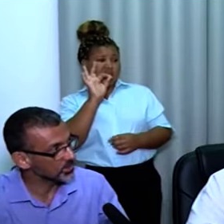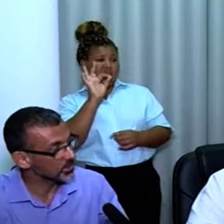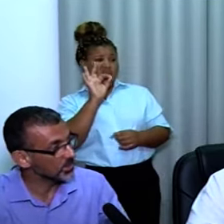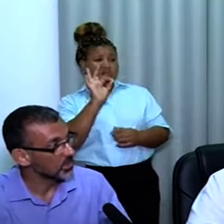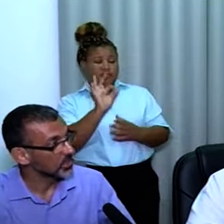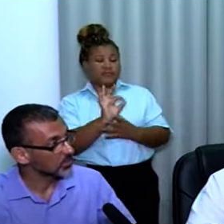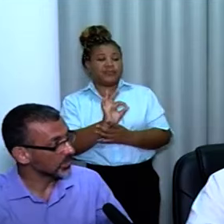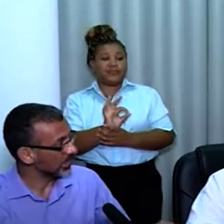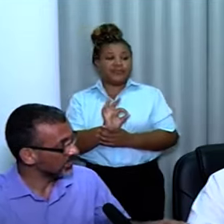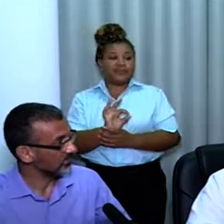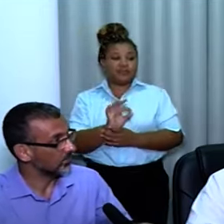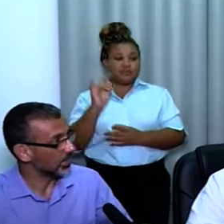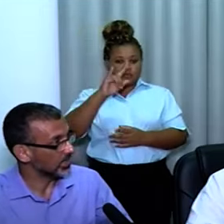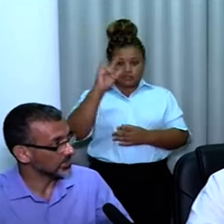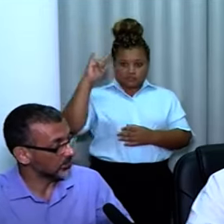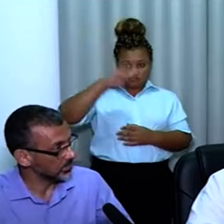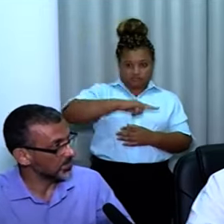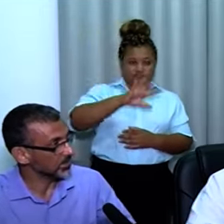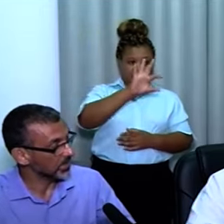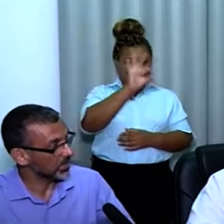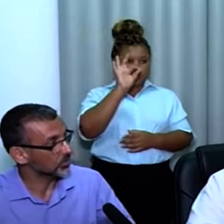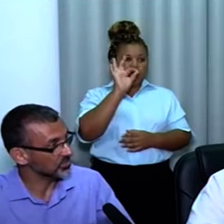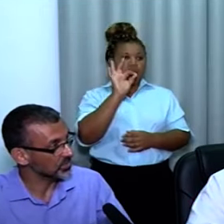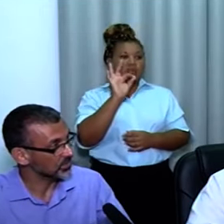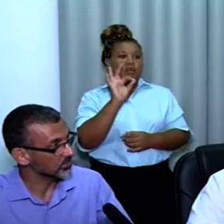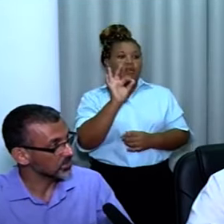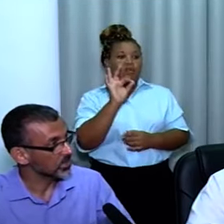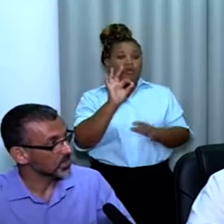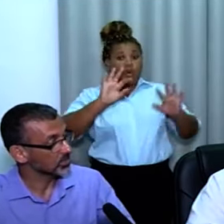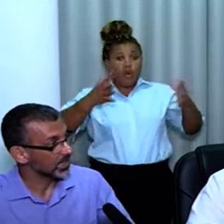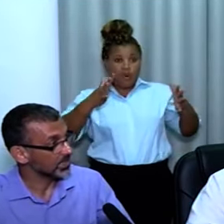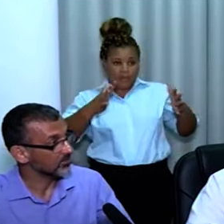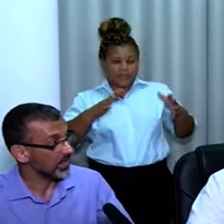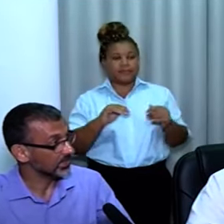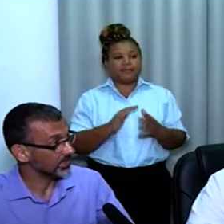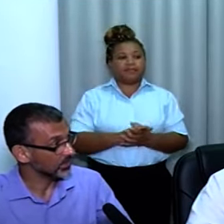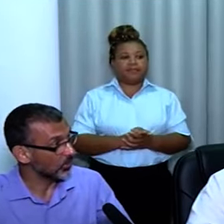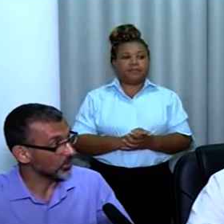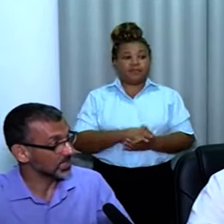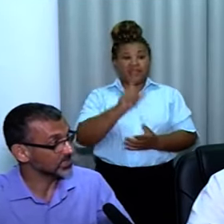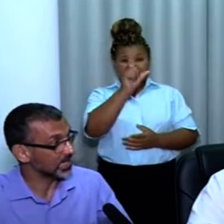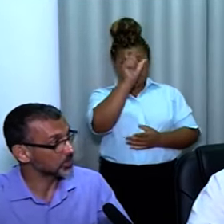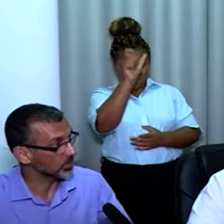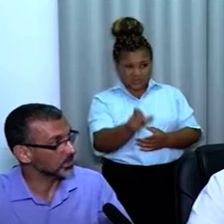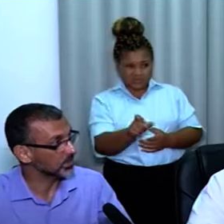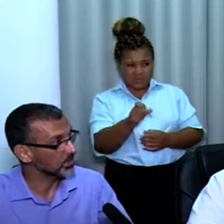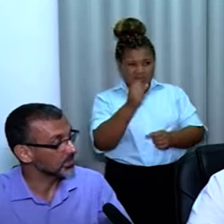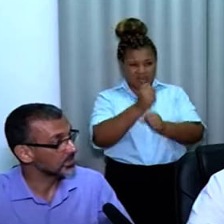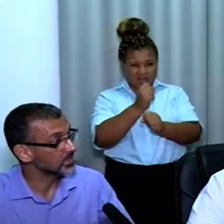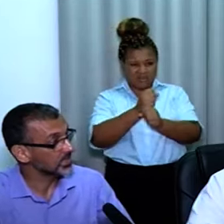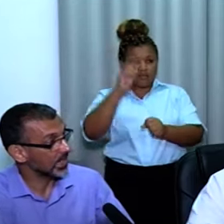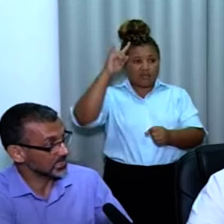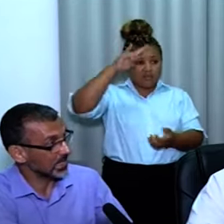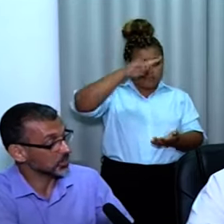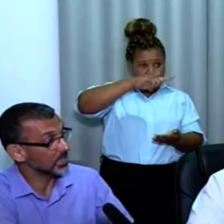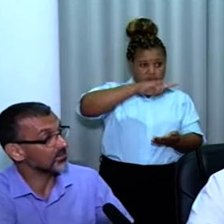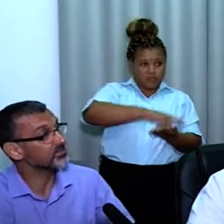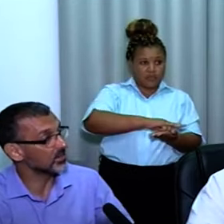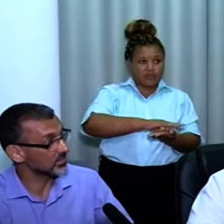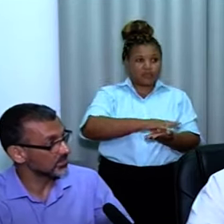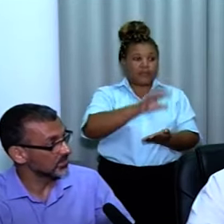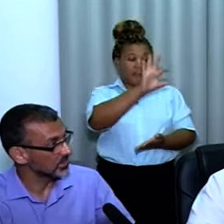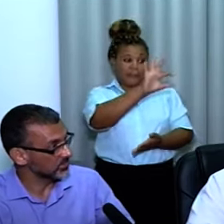l'aéroport, qui a identifié par sa public health officer. Et qui a identifié qui est sa station. Ici, la station, il y